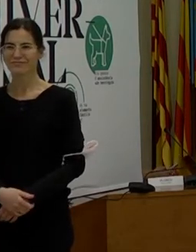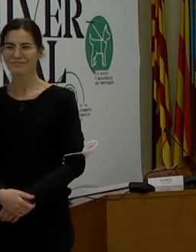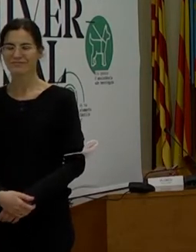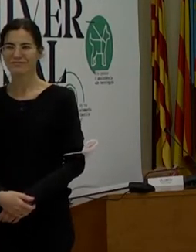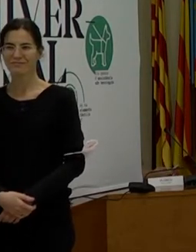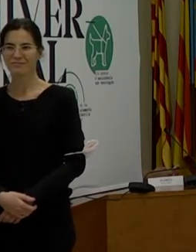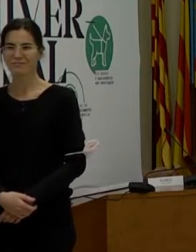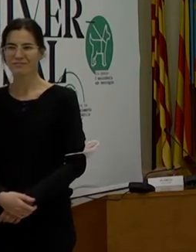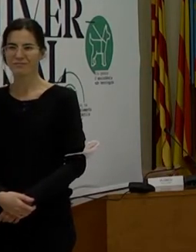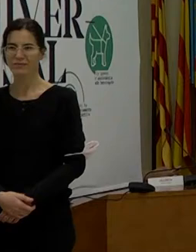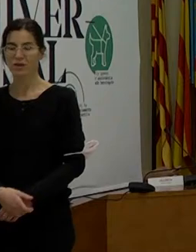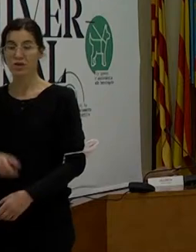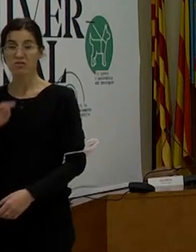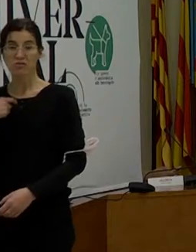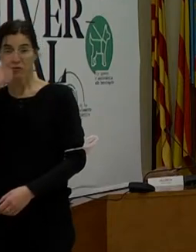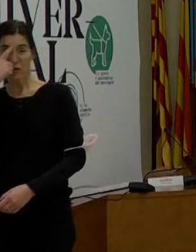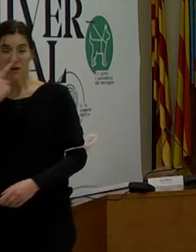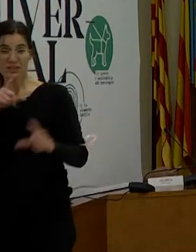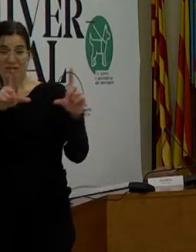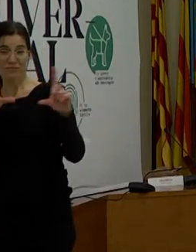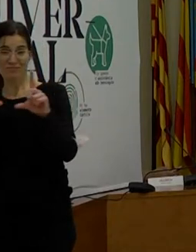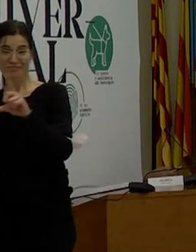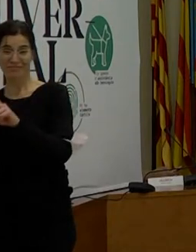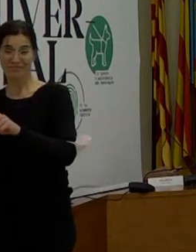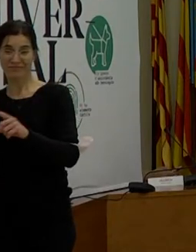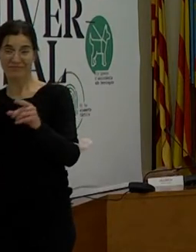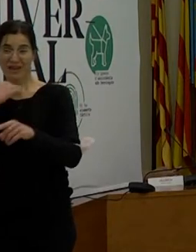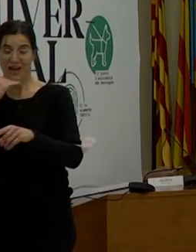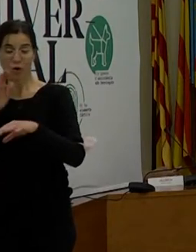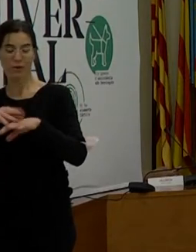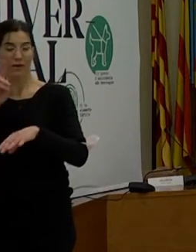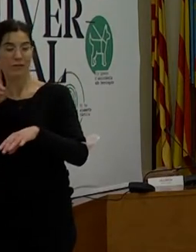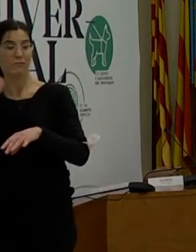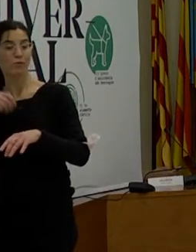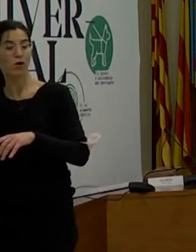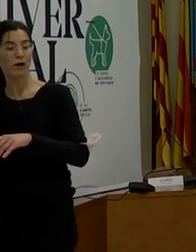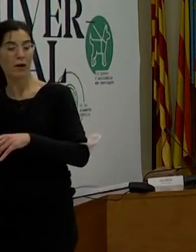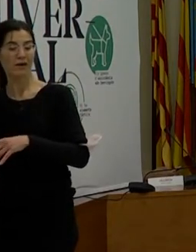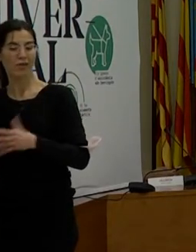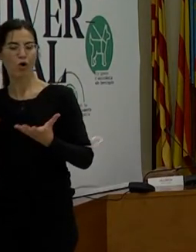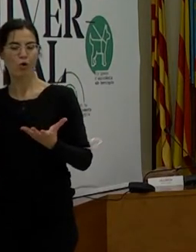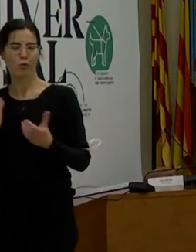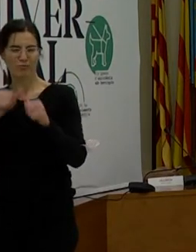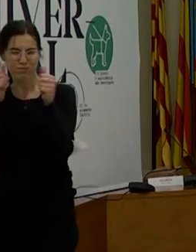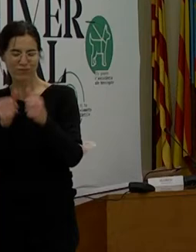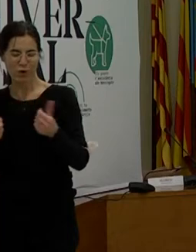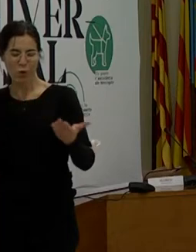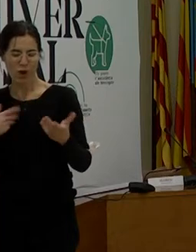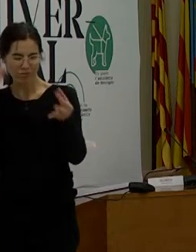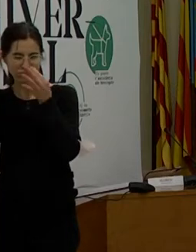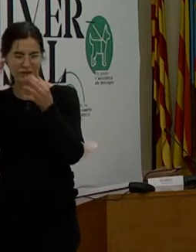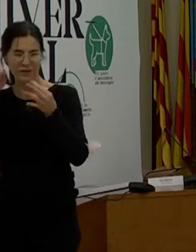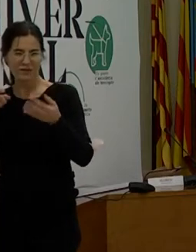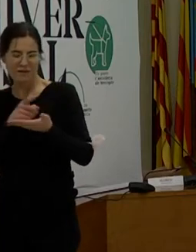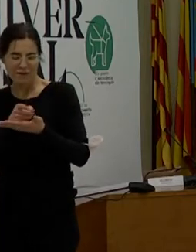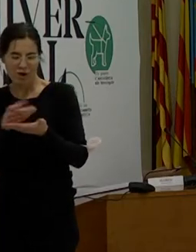I bueno, una mica he posat algunes imatges en les que es veu l'aplicació com és i què és el que es mapeja